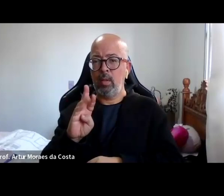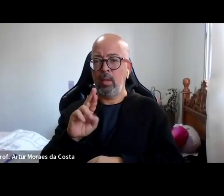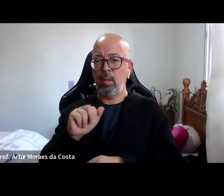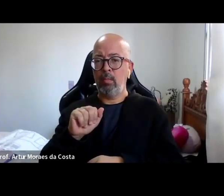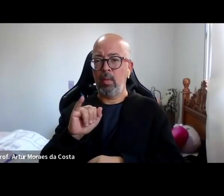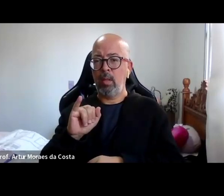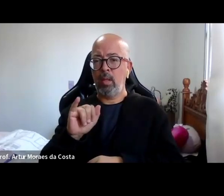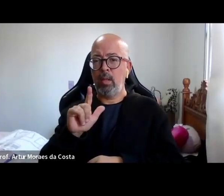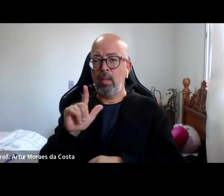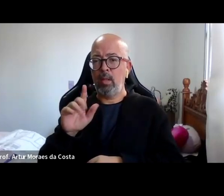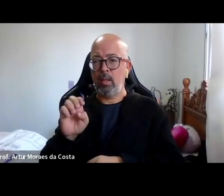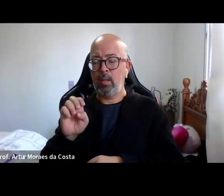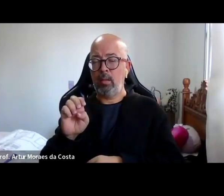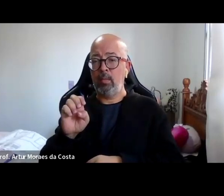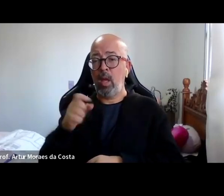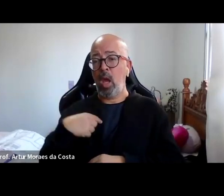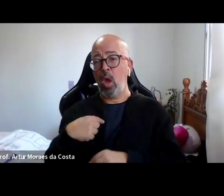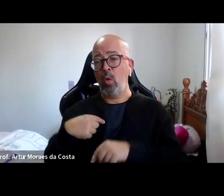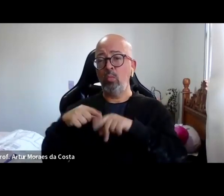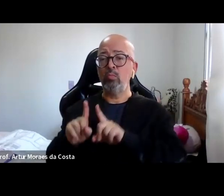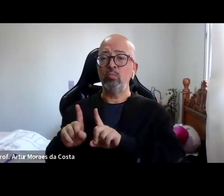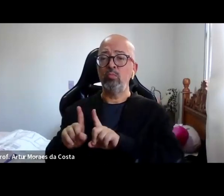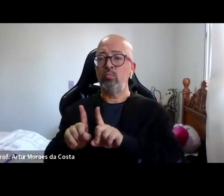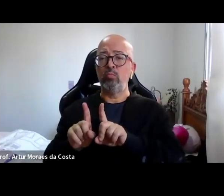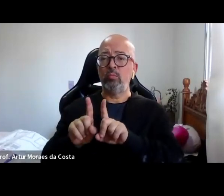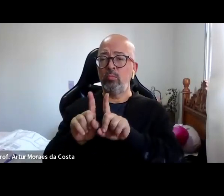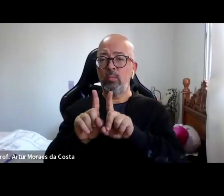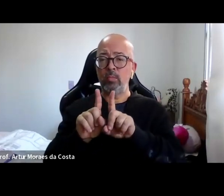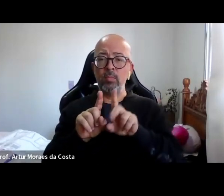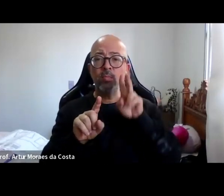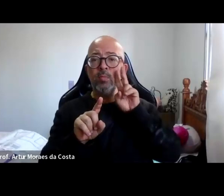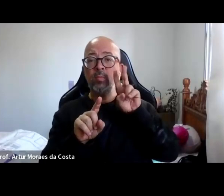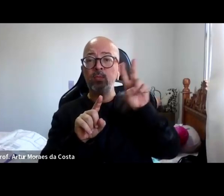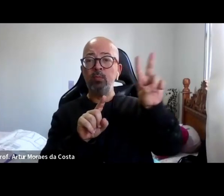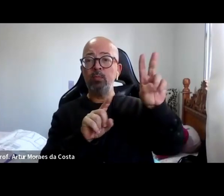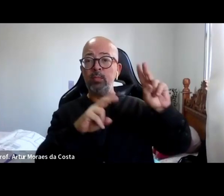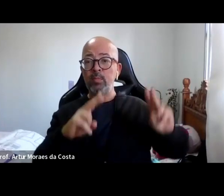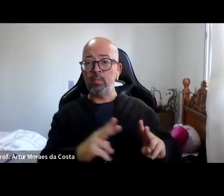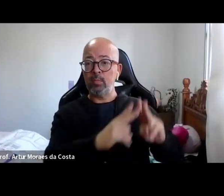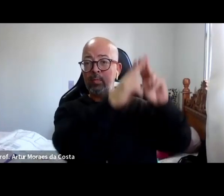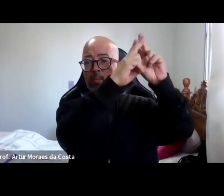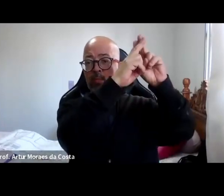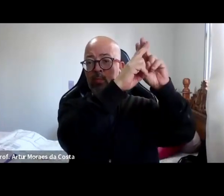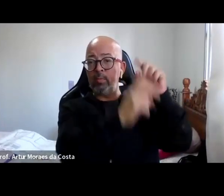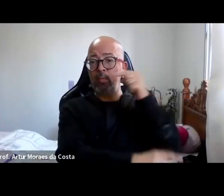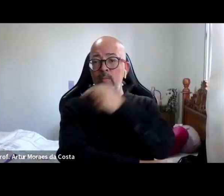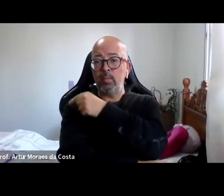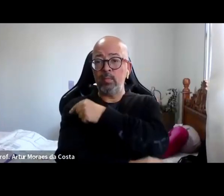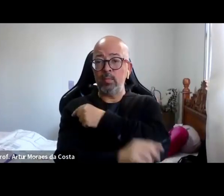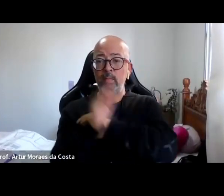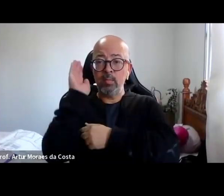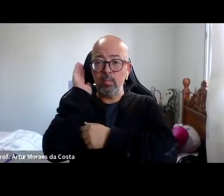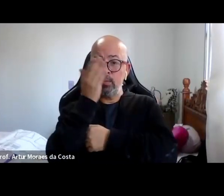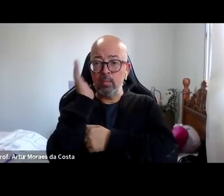majestuosa torre eifel con una persona que no la puede ver y que difícilmente